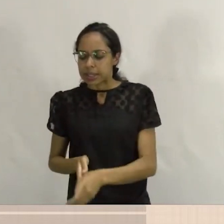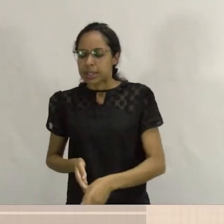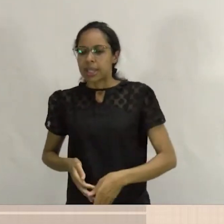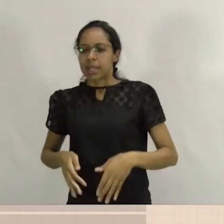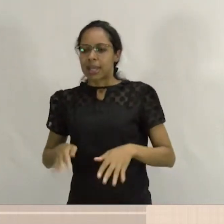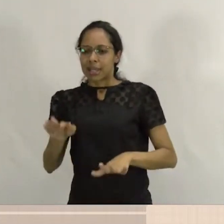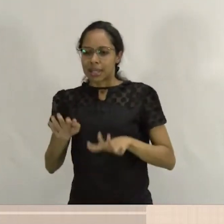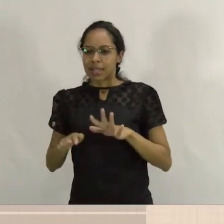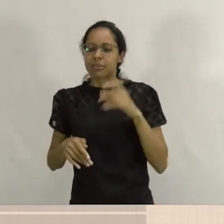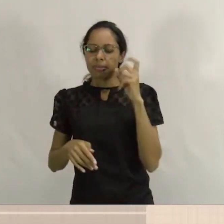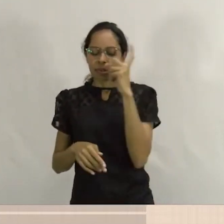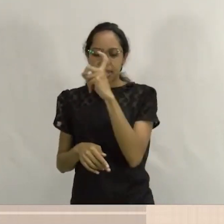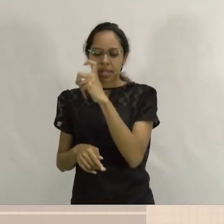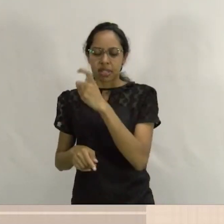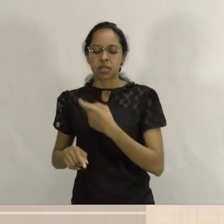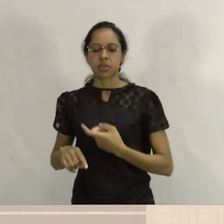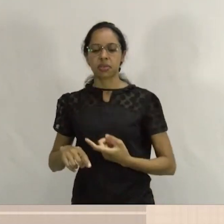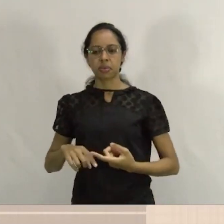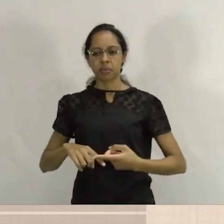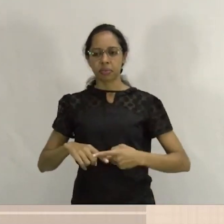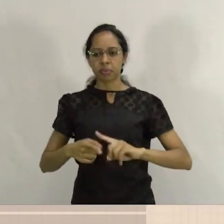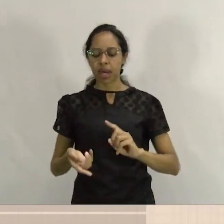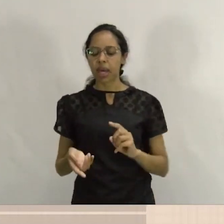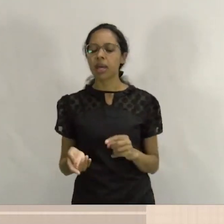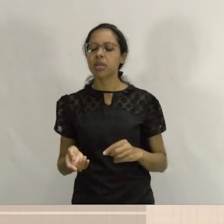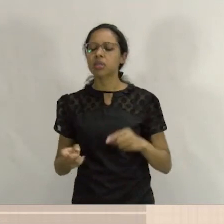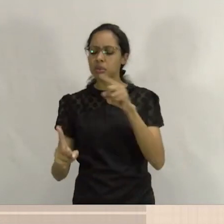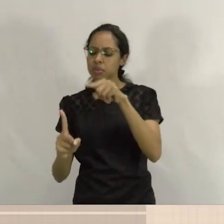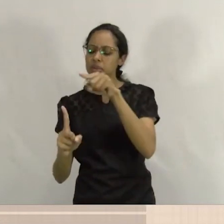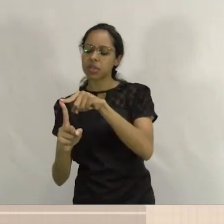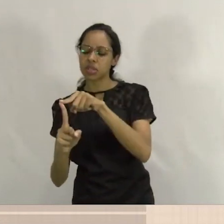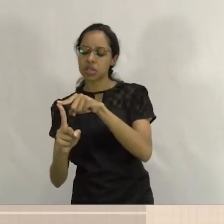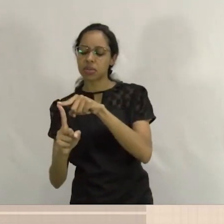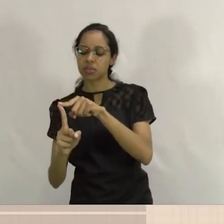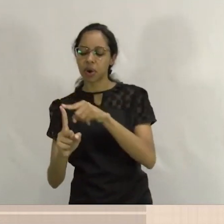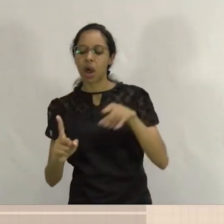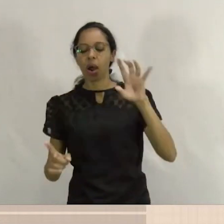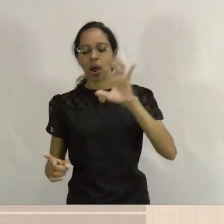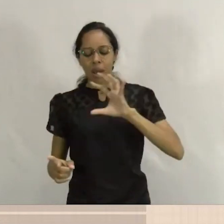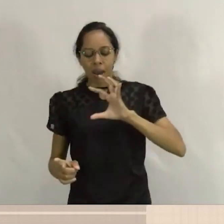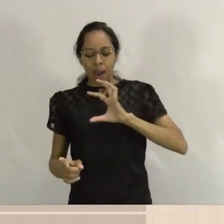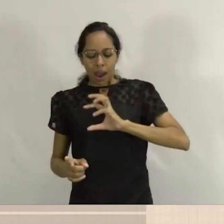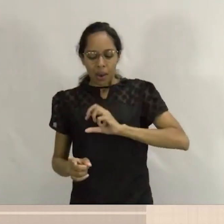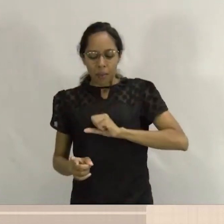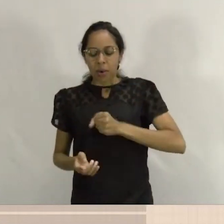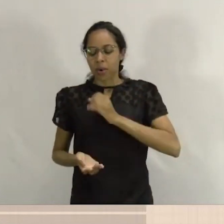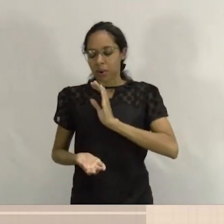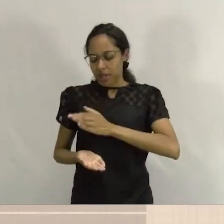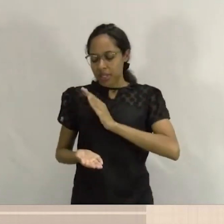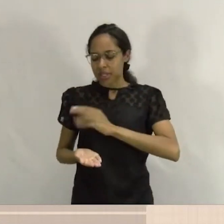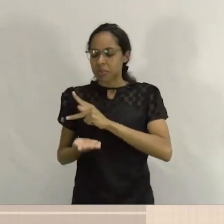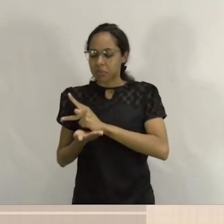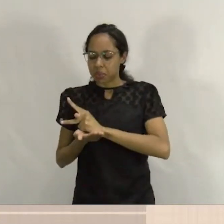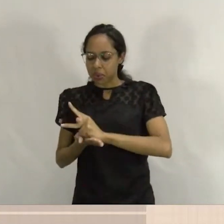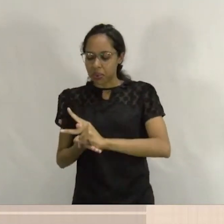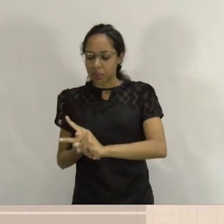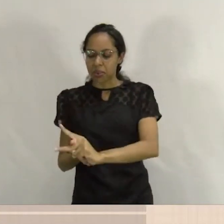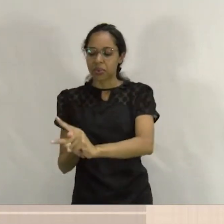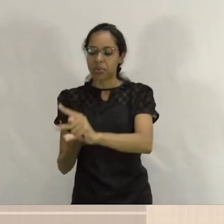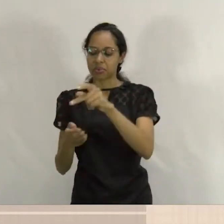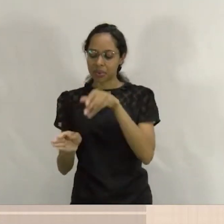mas é o que? Visa ao amor que procede de um coração puro. O meu coração é